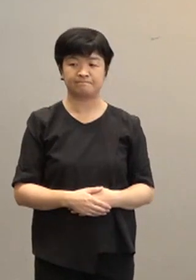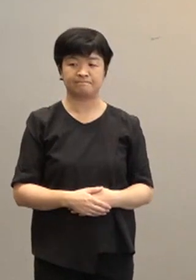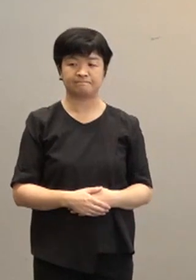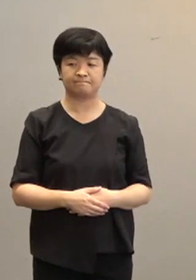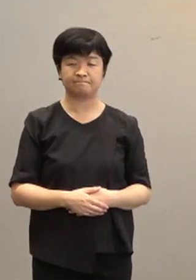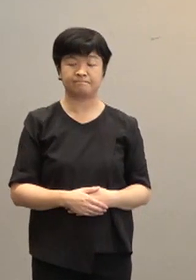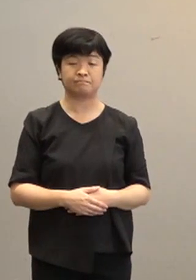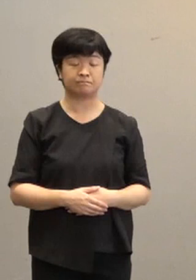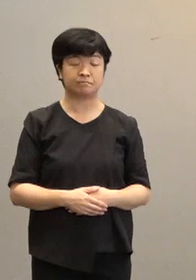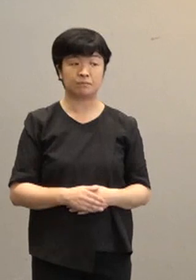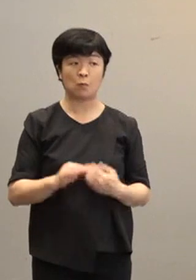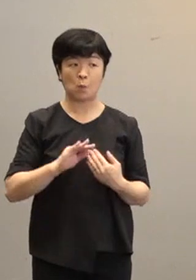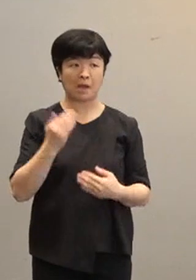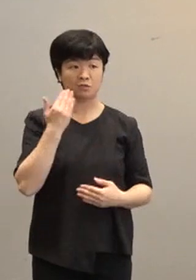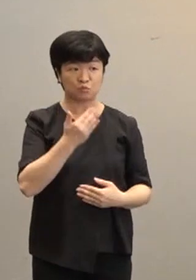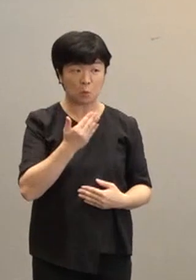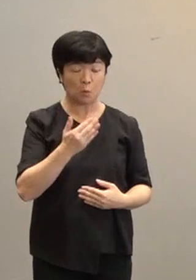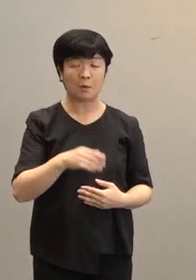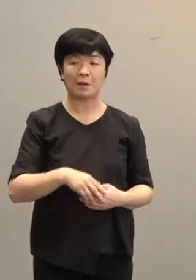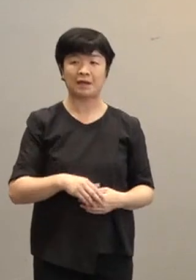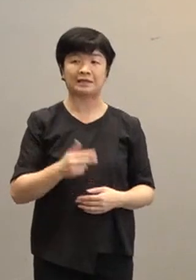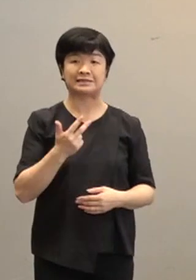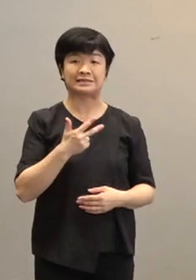他にご質問いかがでしょうか。時事通信さん。